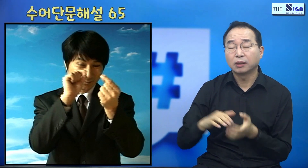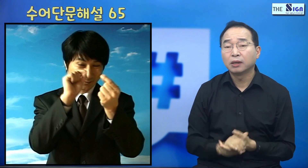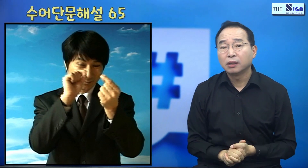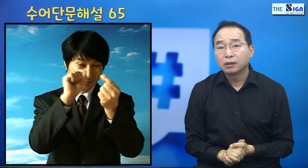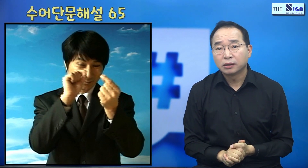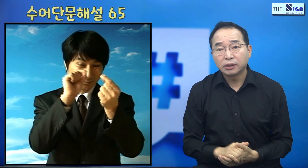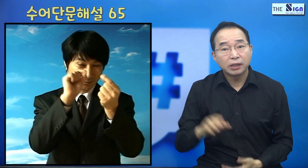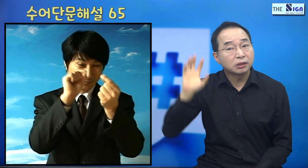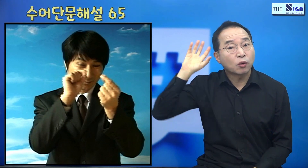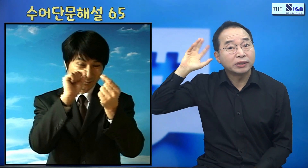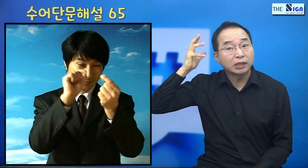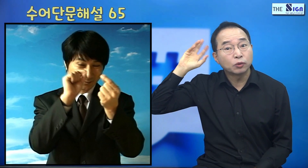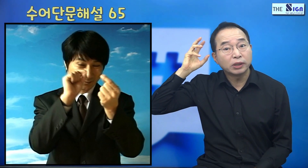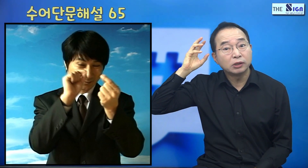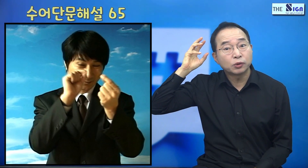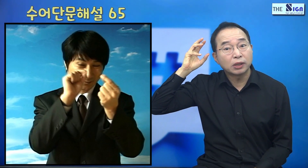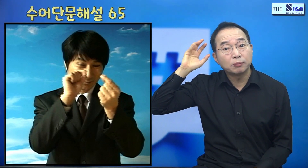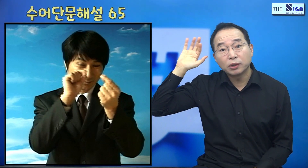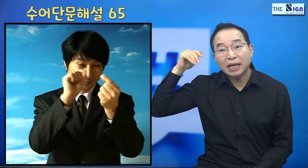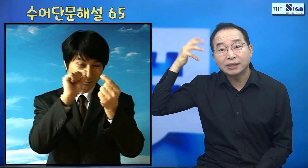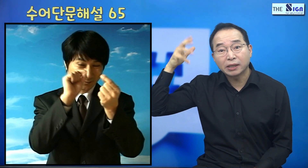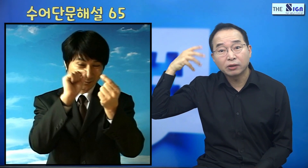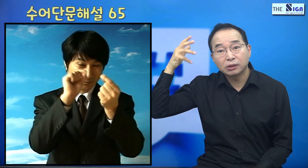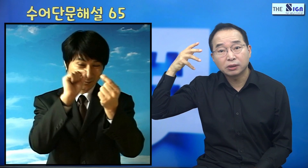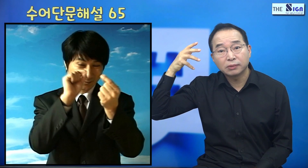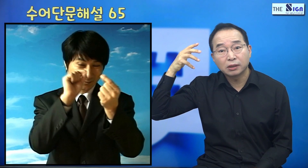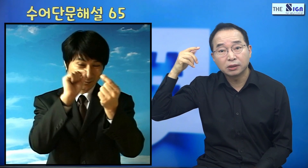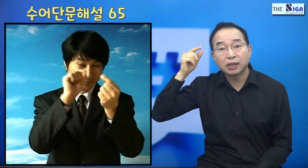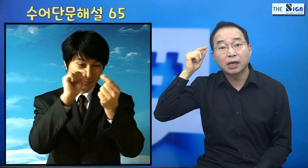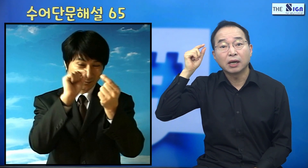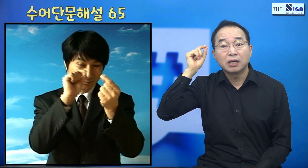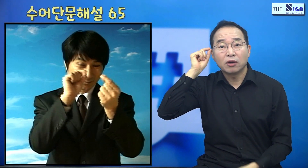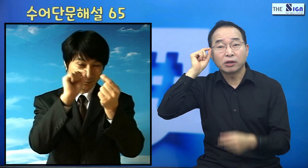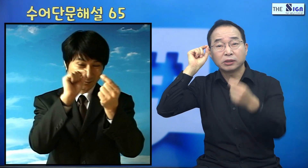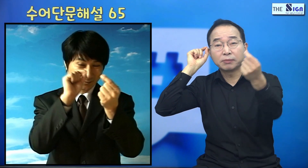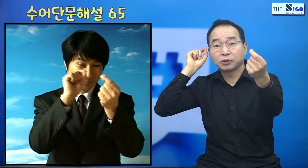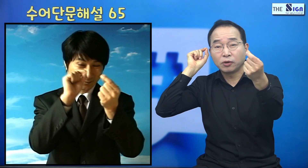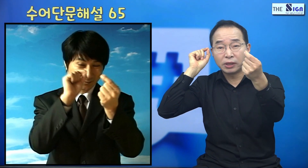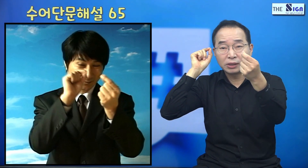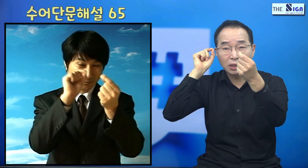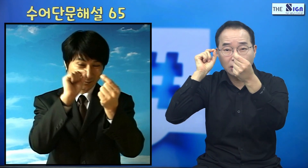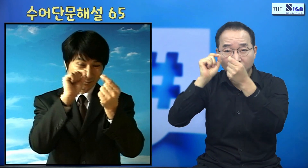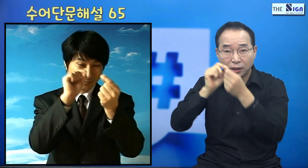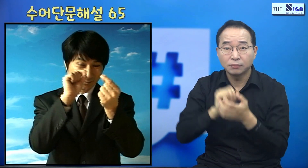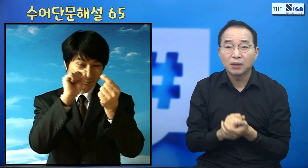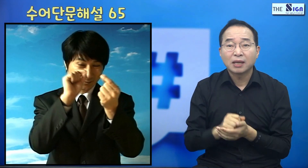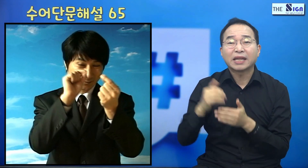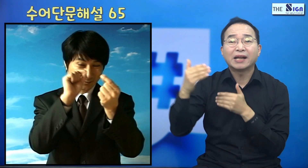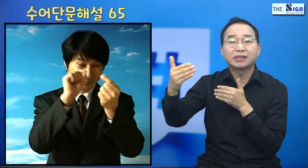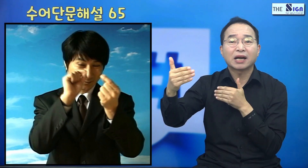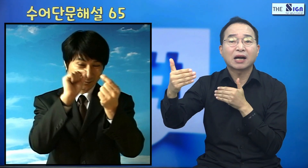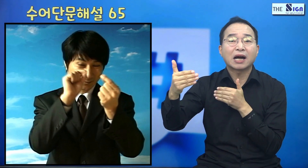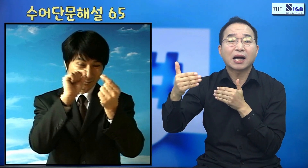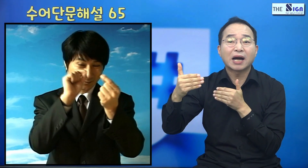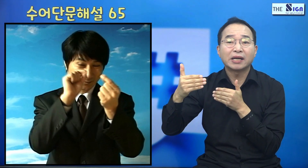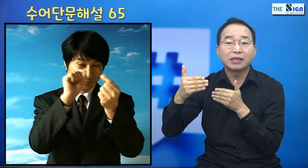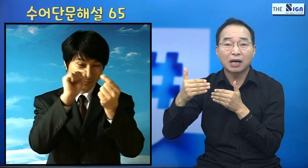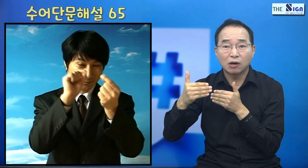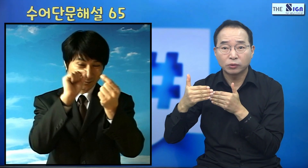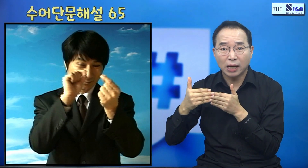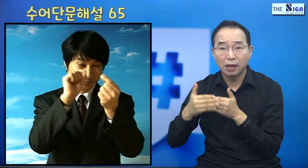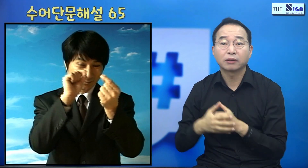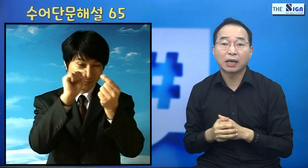멀다. 그런데 이제 관자놀이 있는 쪽에 되면 이게 날짜 계열이 있습니다. 그러니까 여기서부터 이렇게 시작되면은 날짜가